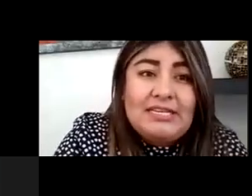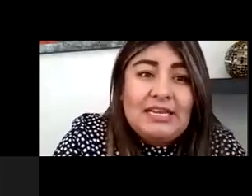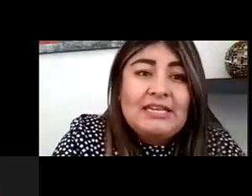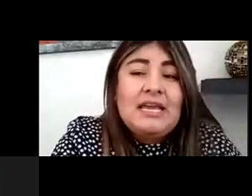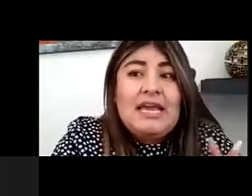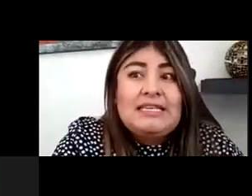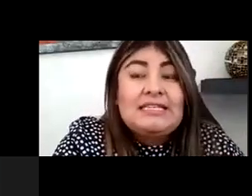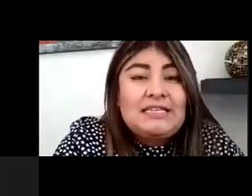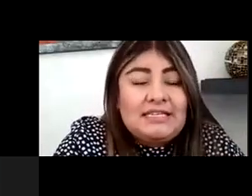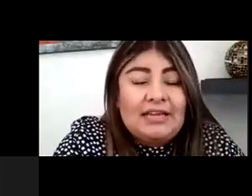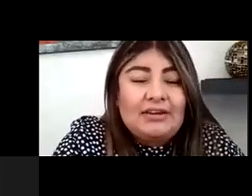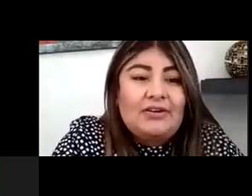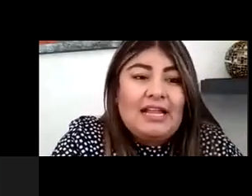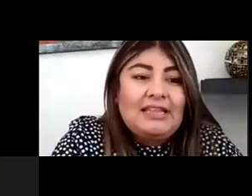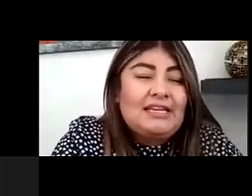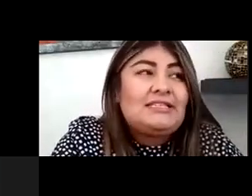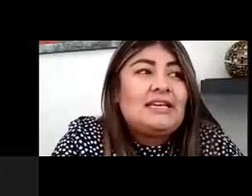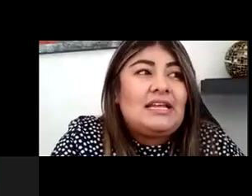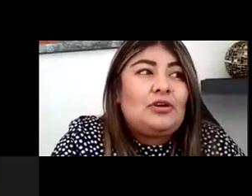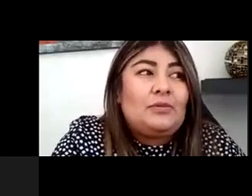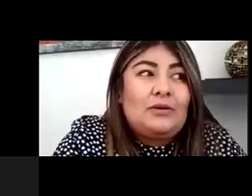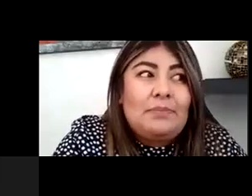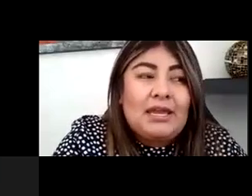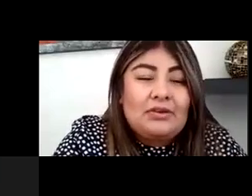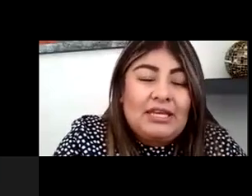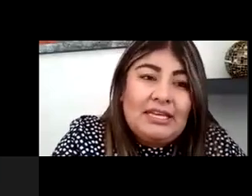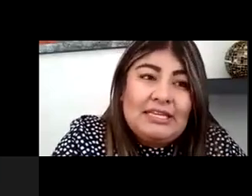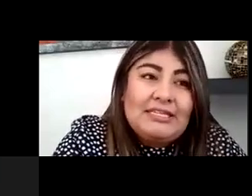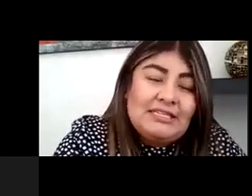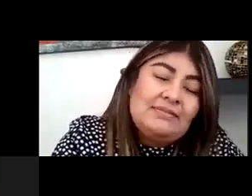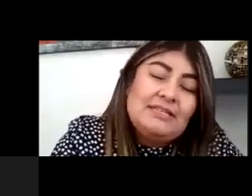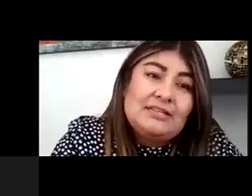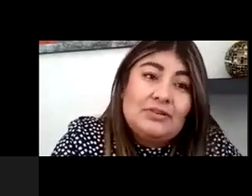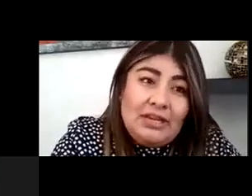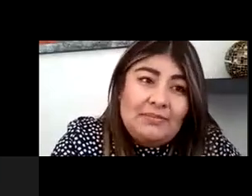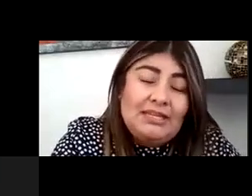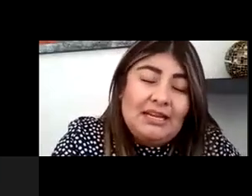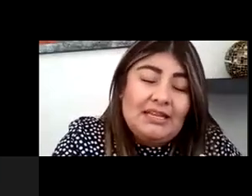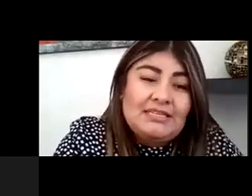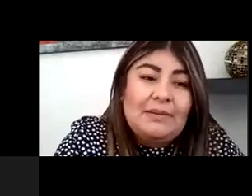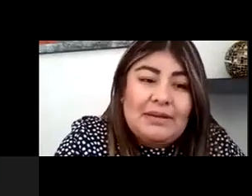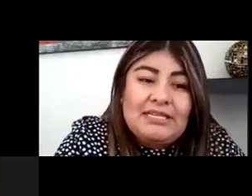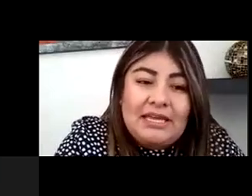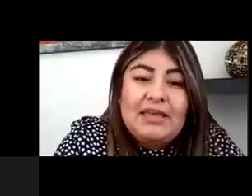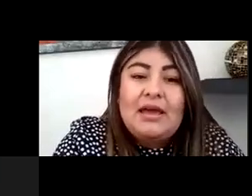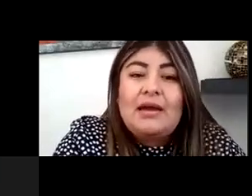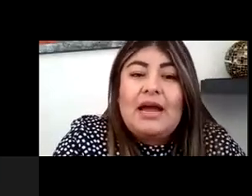señas, es necesario antes tomar un pequeño taller de sensibilización en materia de discapacidad. Así